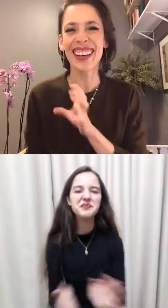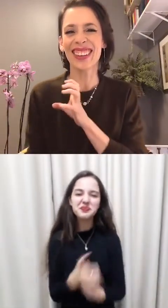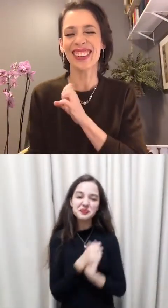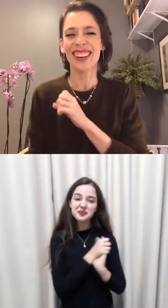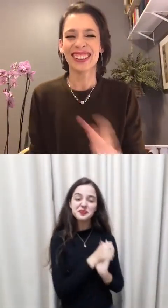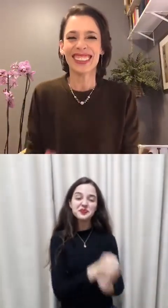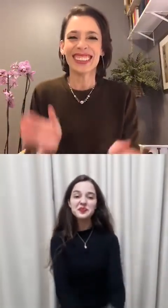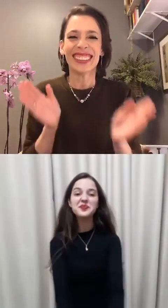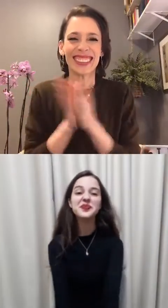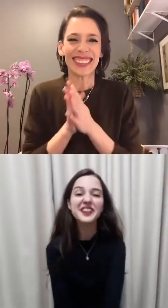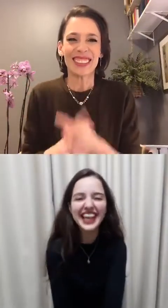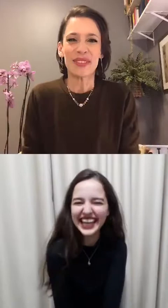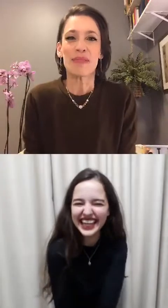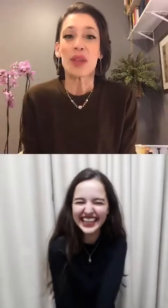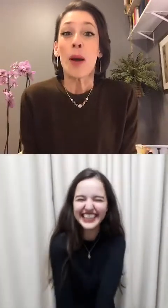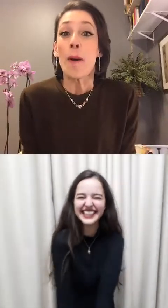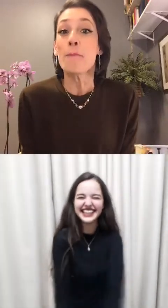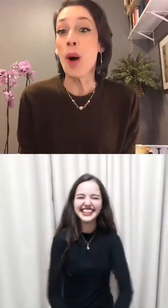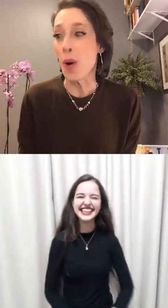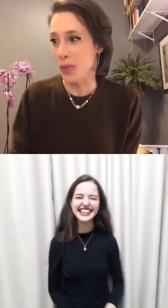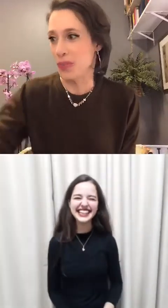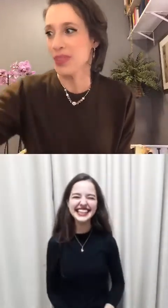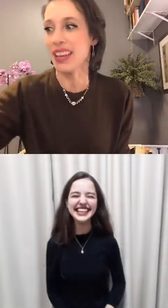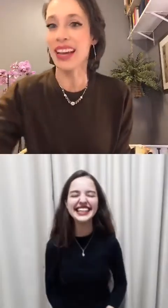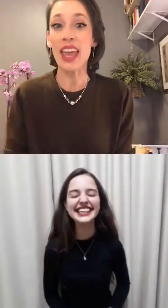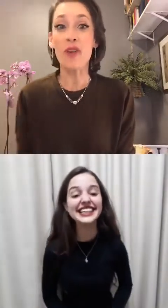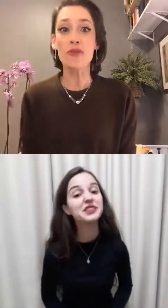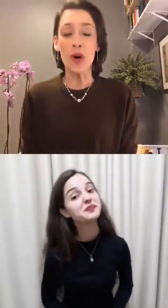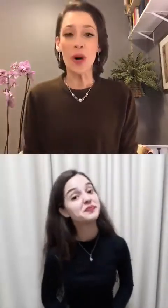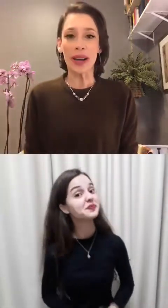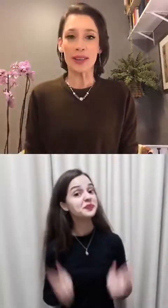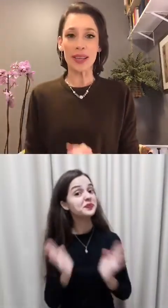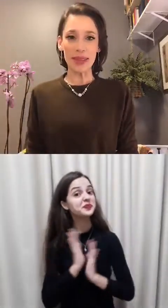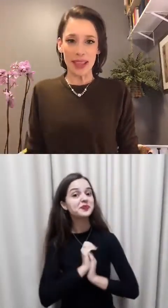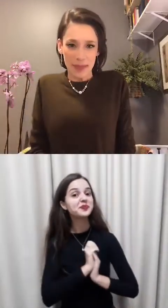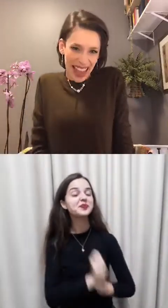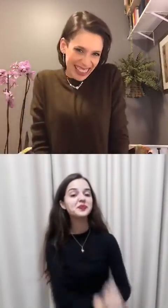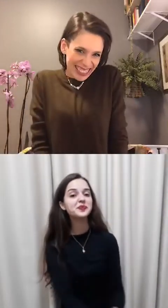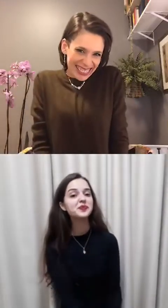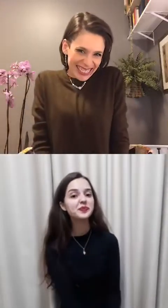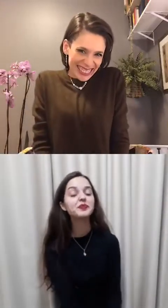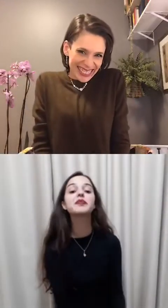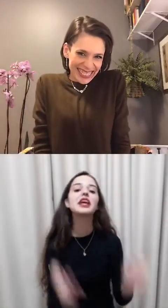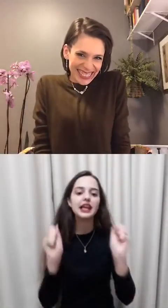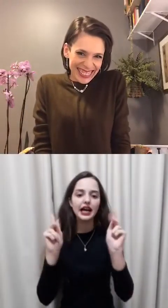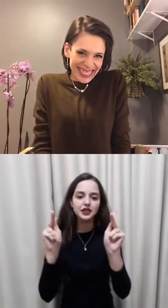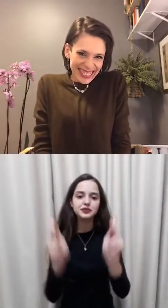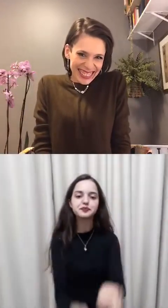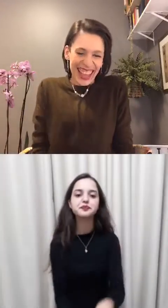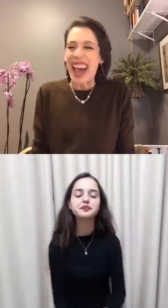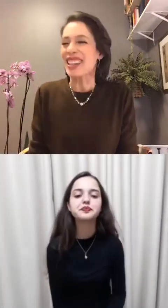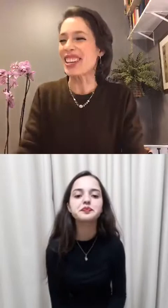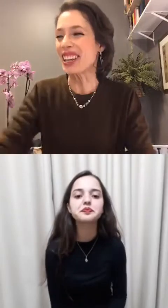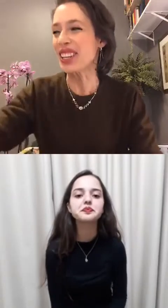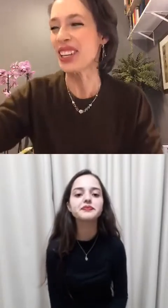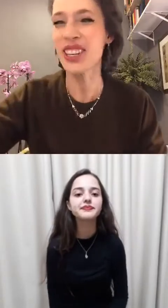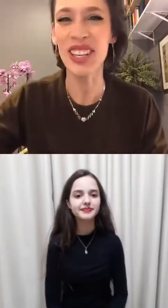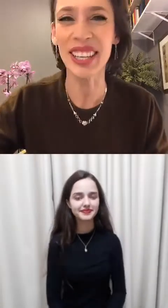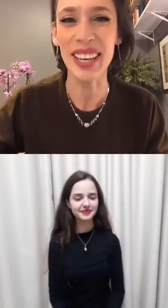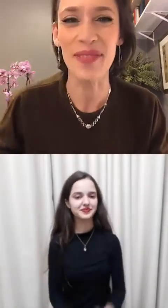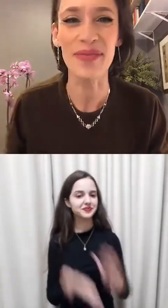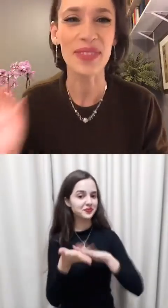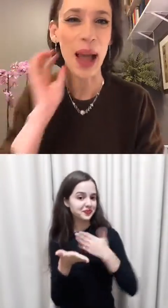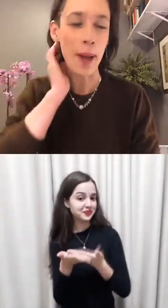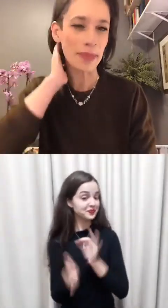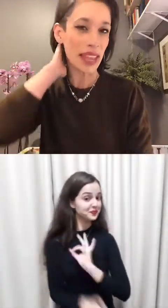Ai, eu adoro. Bom, eu vou. Você me interpreta? Claro. Ai, gente, que